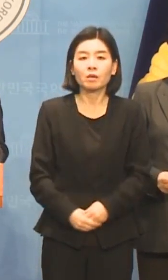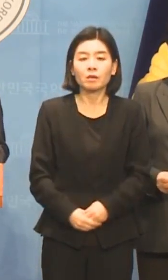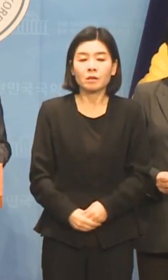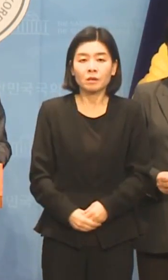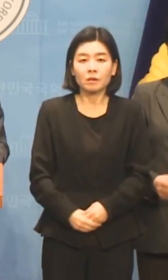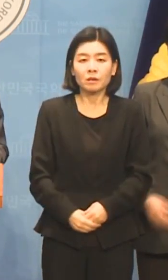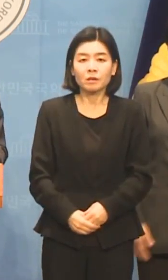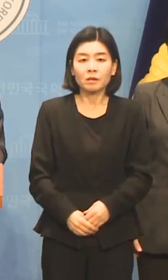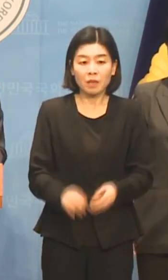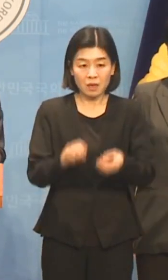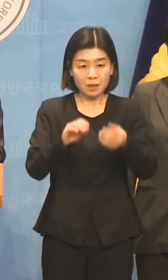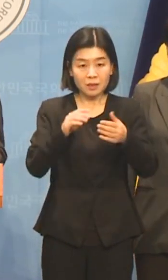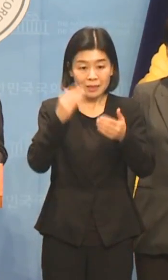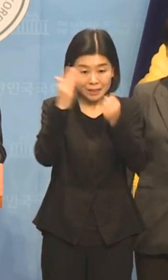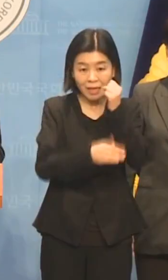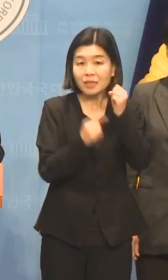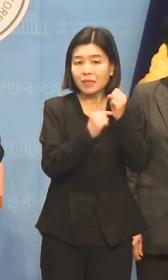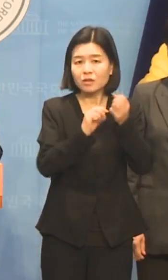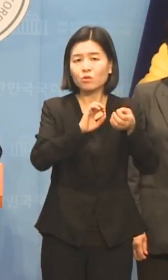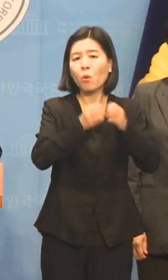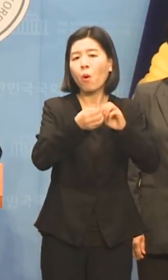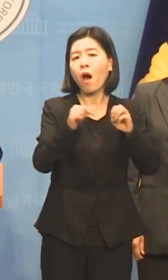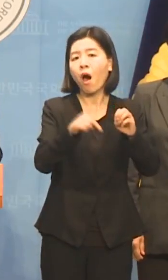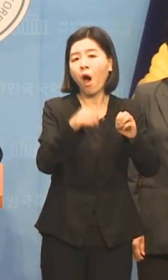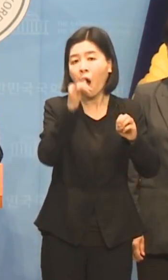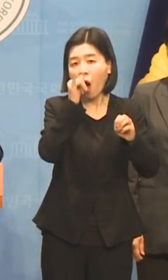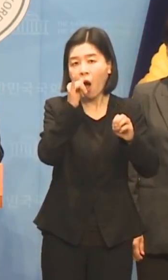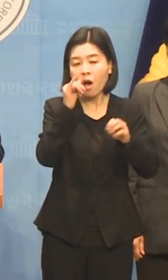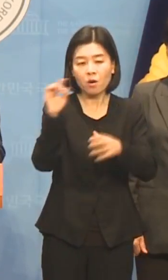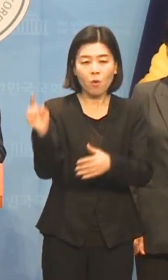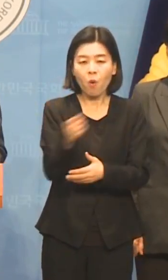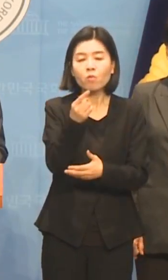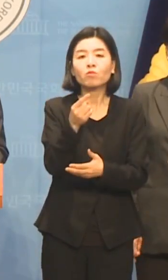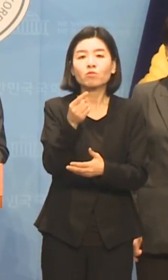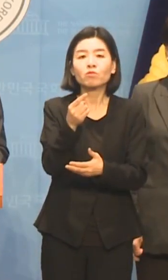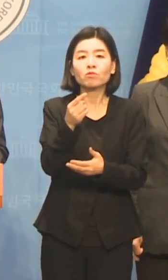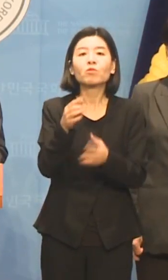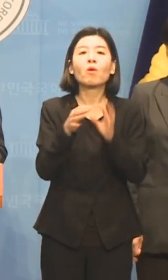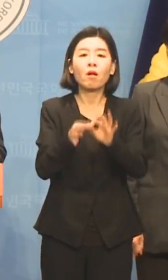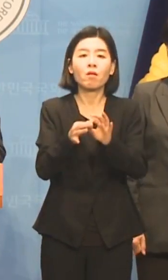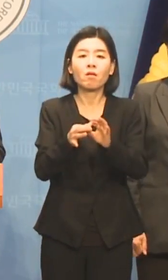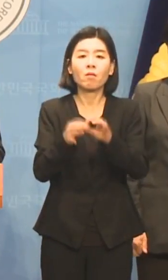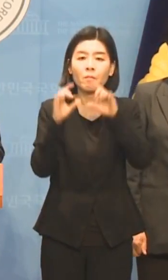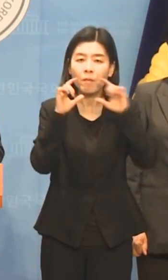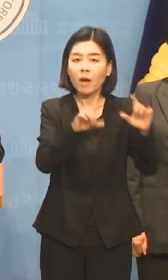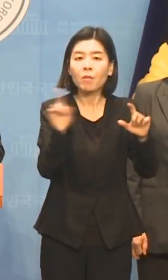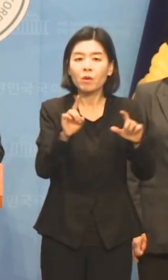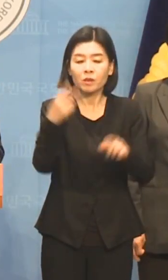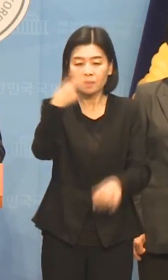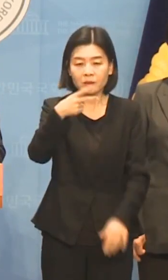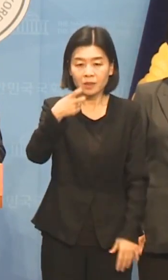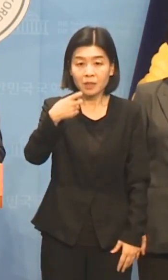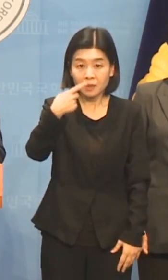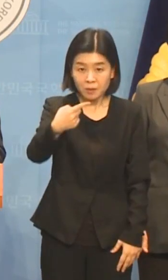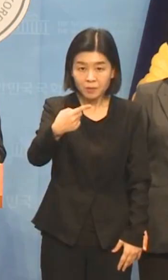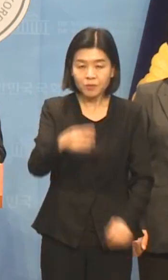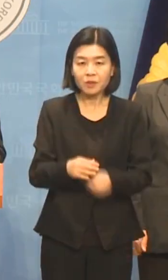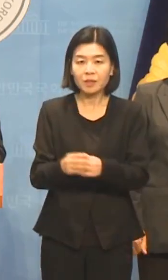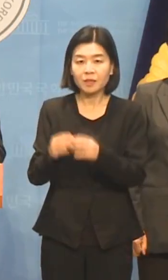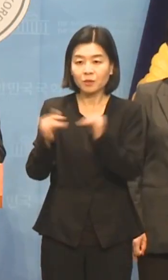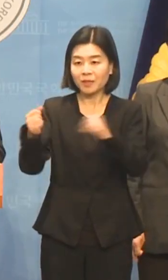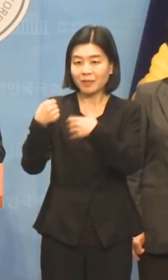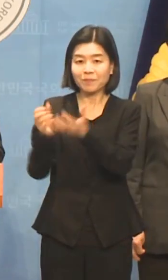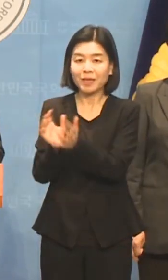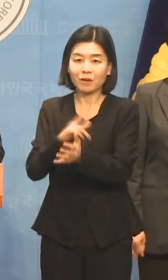먼저 조작된 사진을 근거로 한 골프 관련 판결입니다. 2021년 국힘 박수영